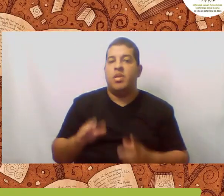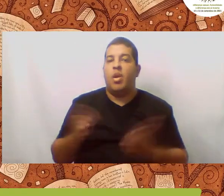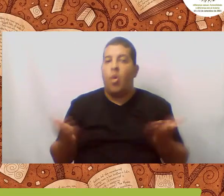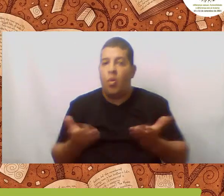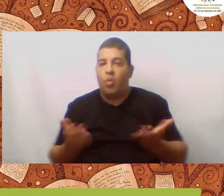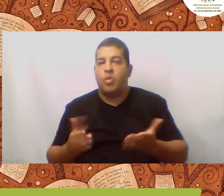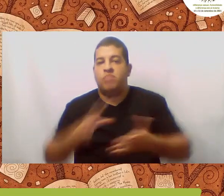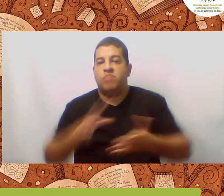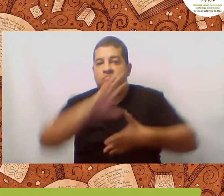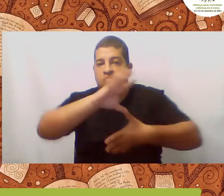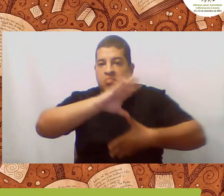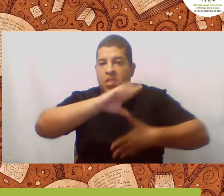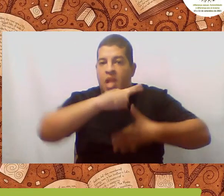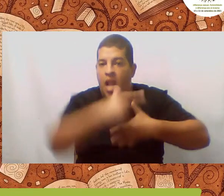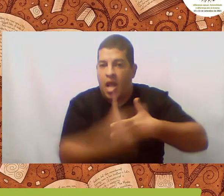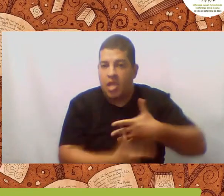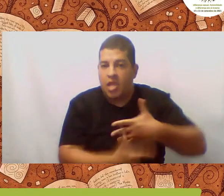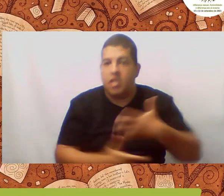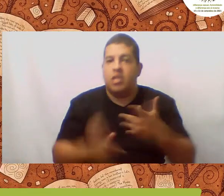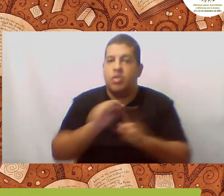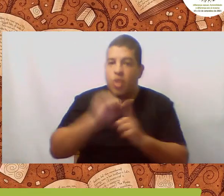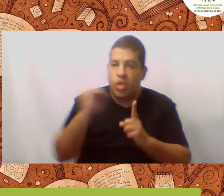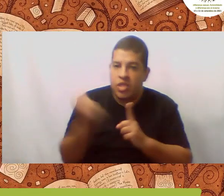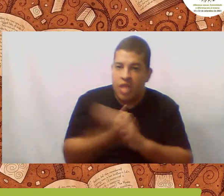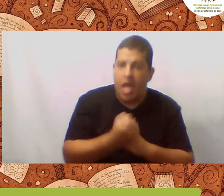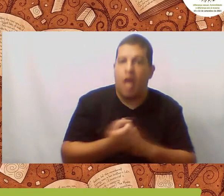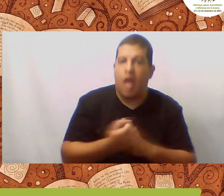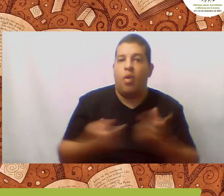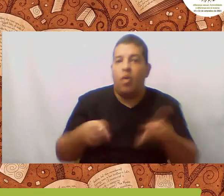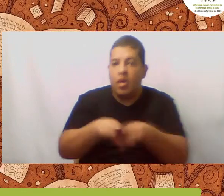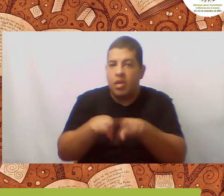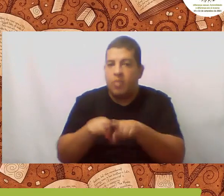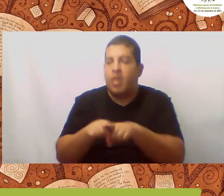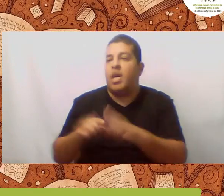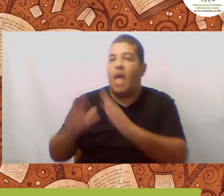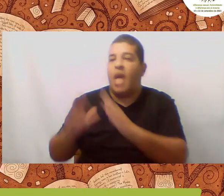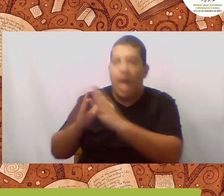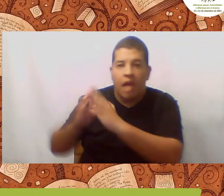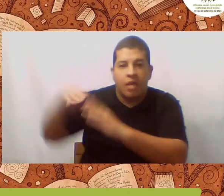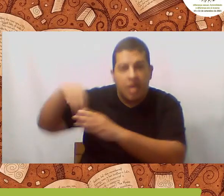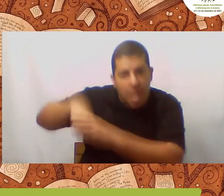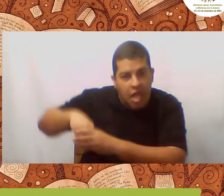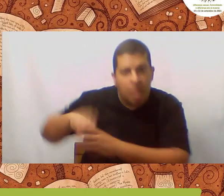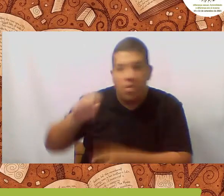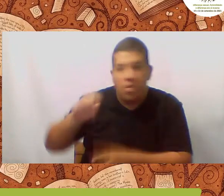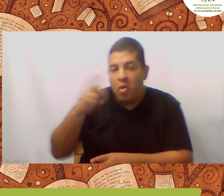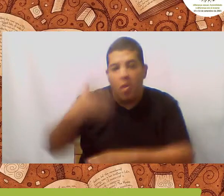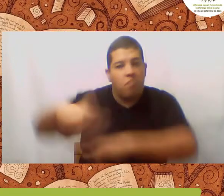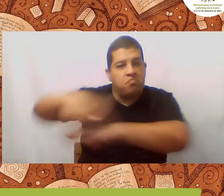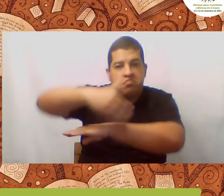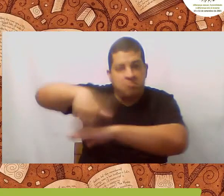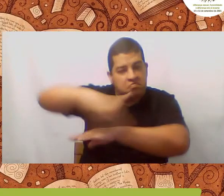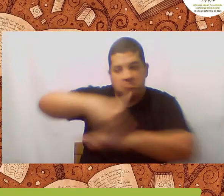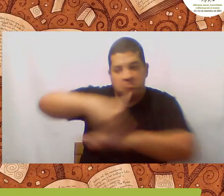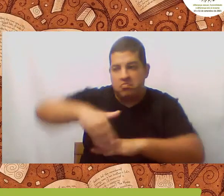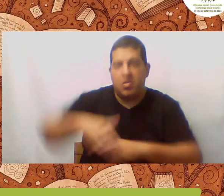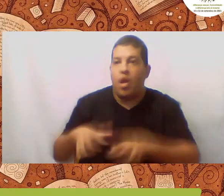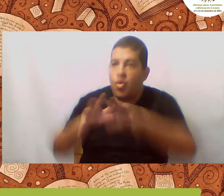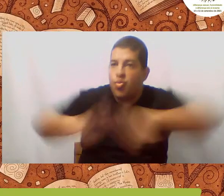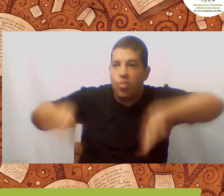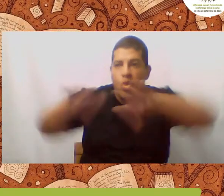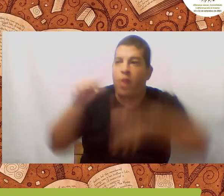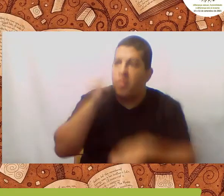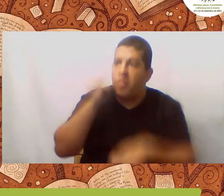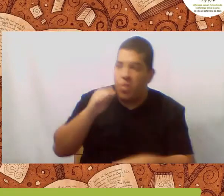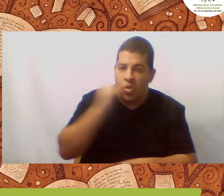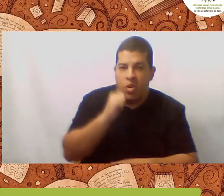né, tanto no espaço doméstico quanto no espaço público, né, as mulheres são fadadas a práticas sociais